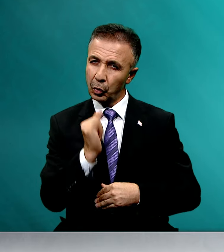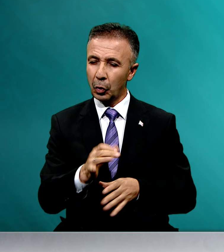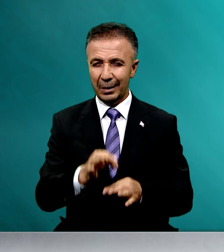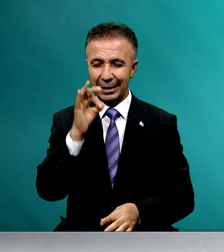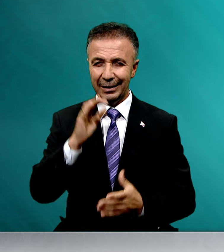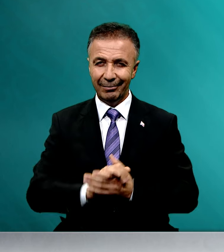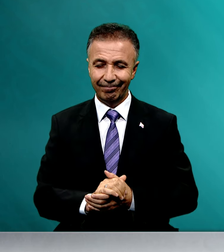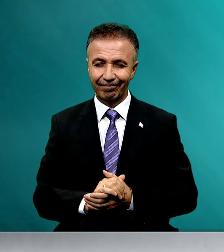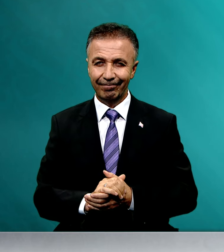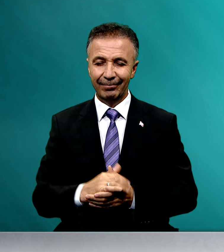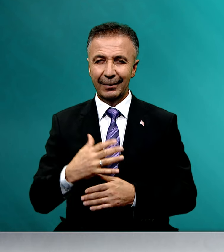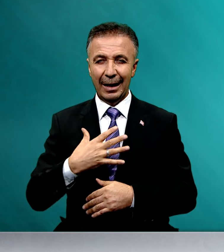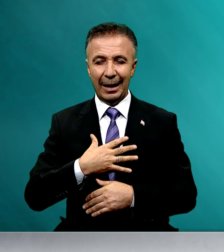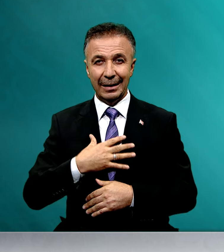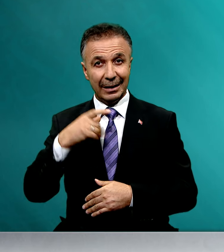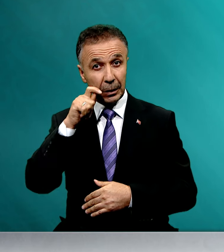Aziz müminler,